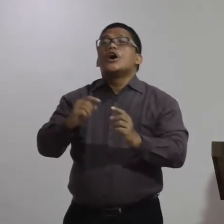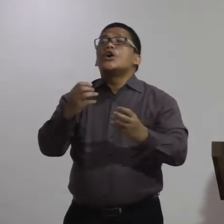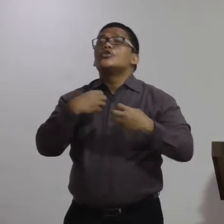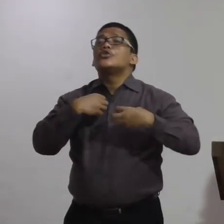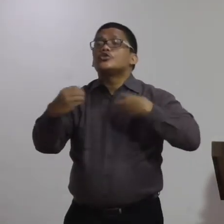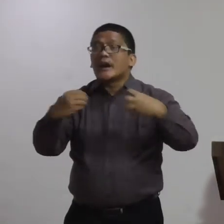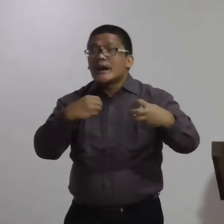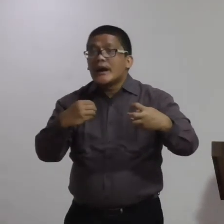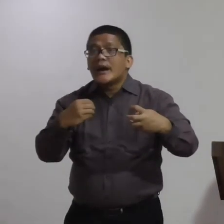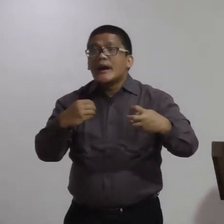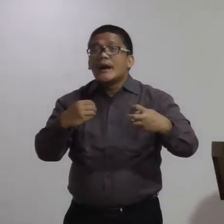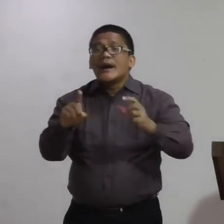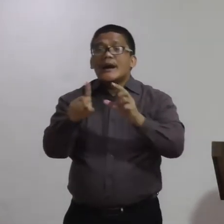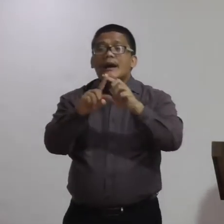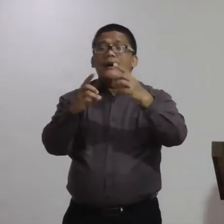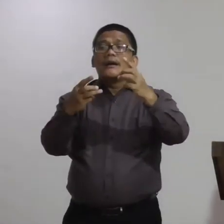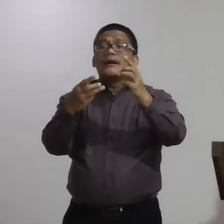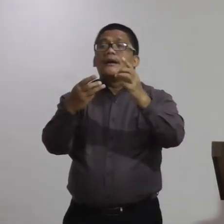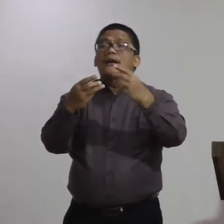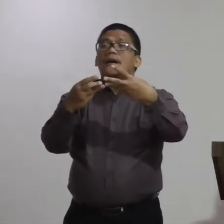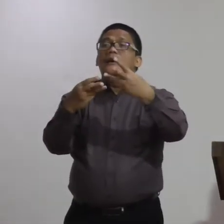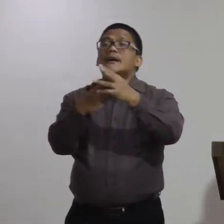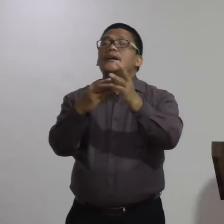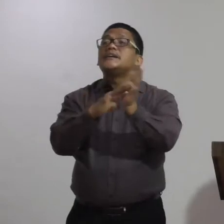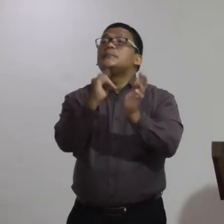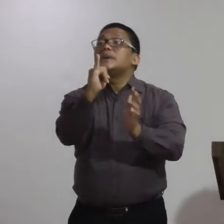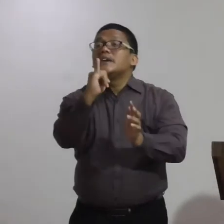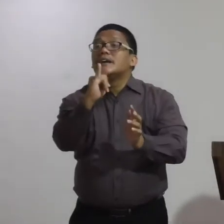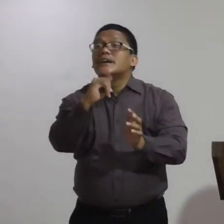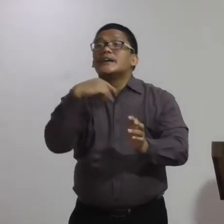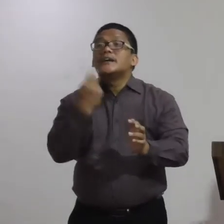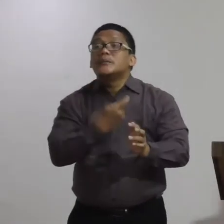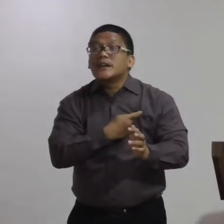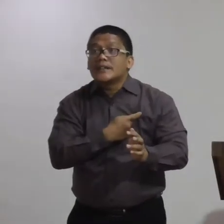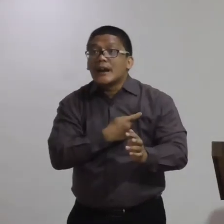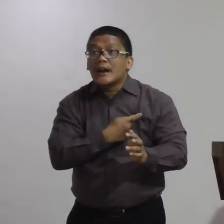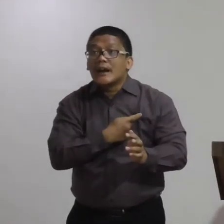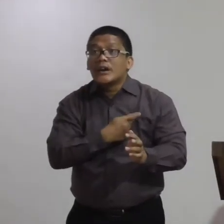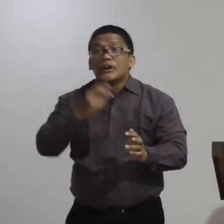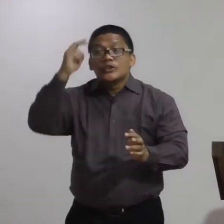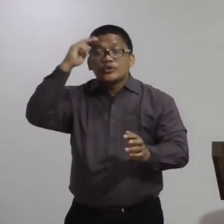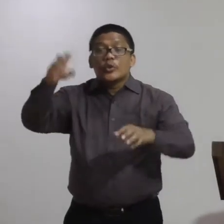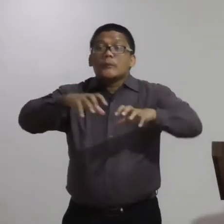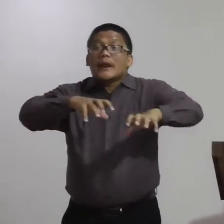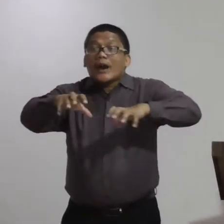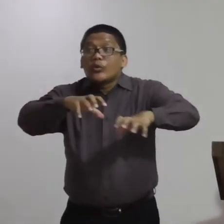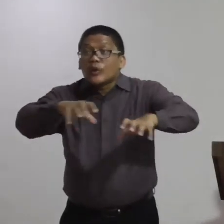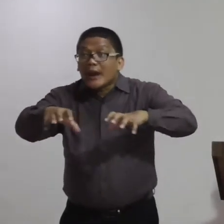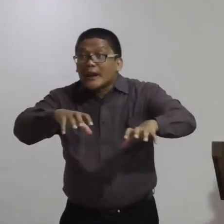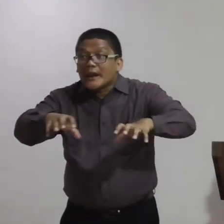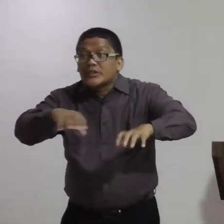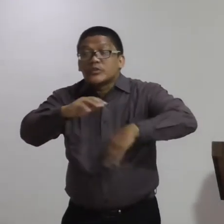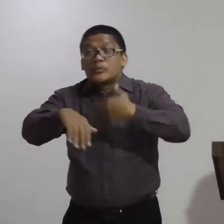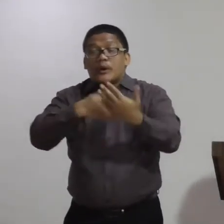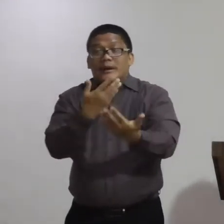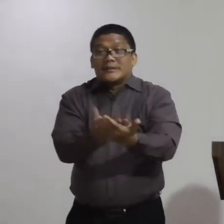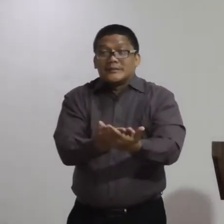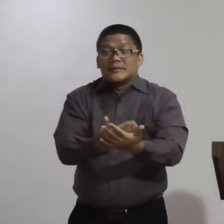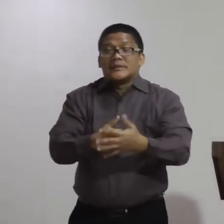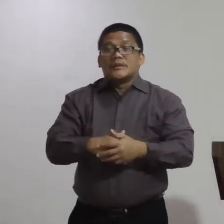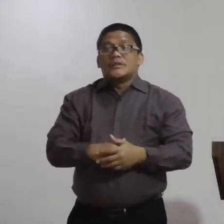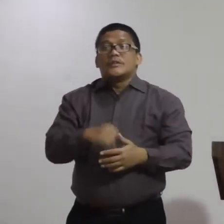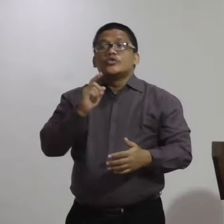jadi ini pengorbanan yang besar, perbuatan Allah yang mahal, tapi dia lakukan itu bagi